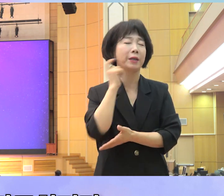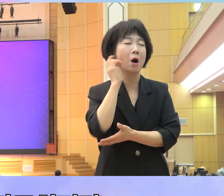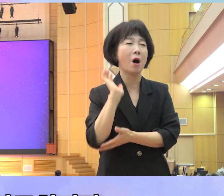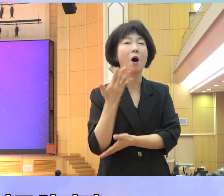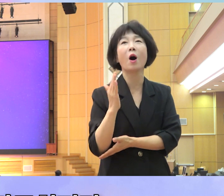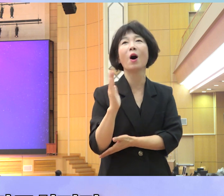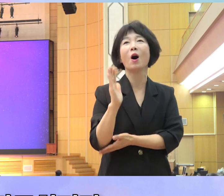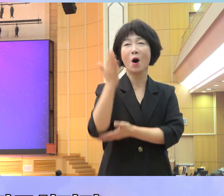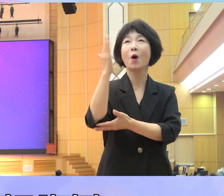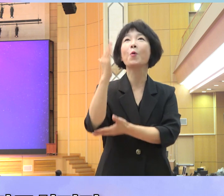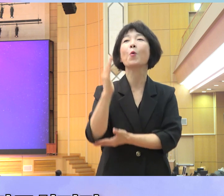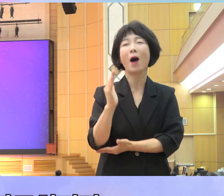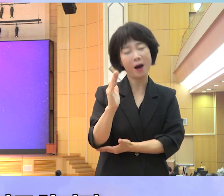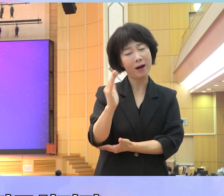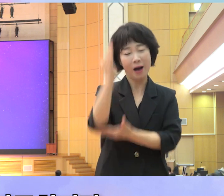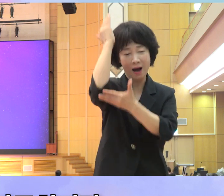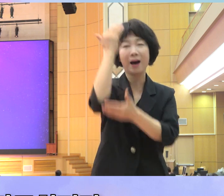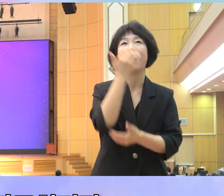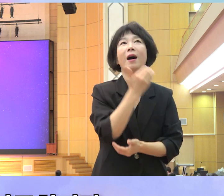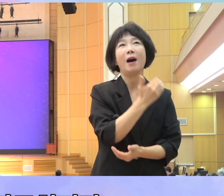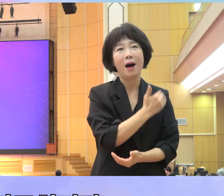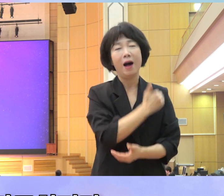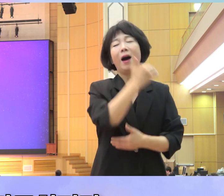주의 영광